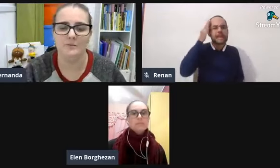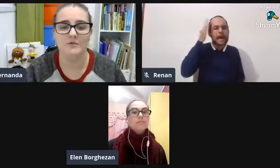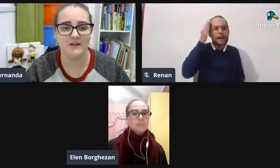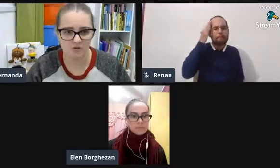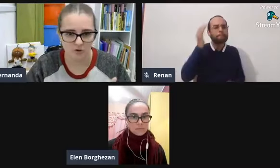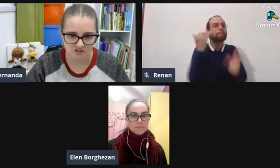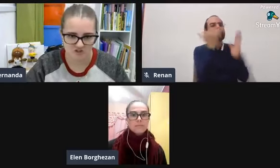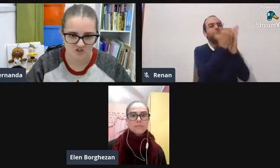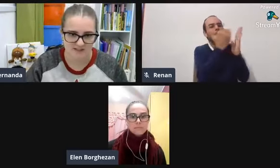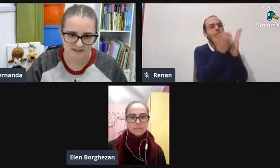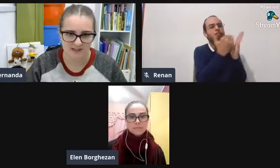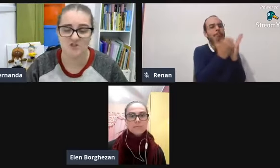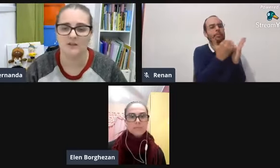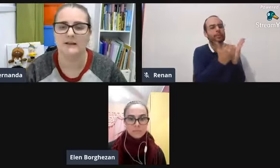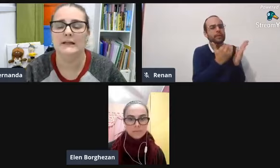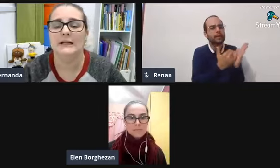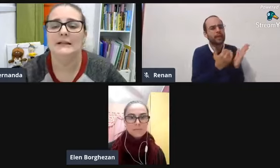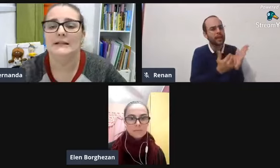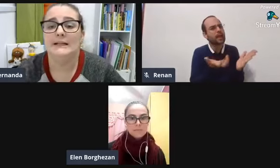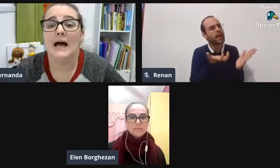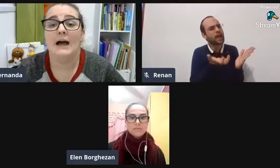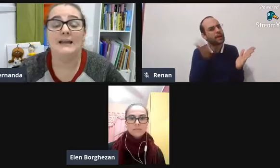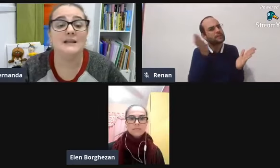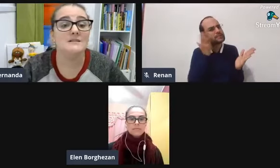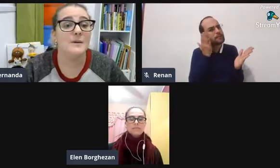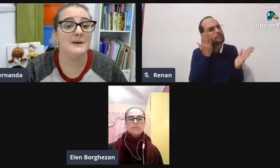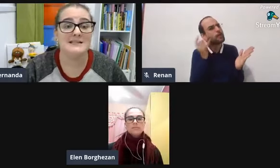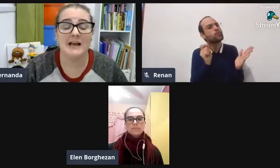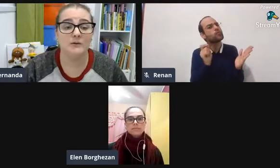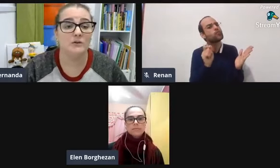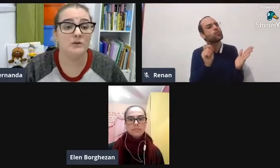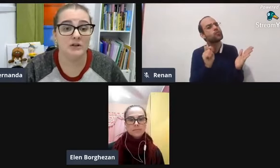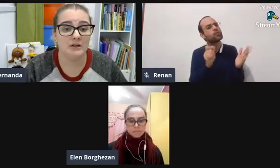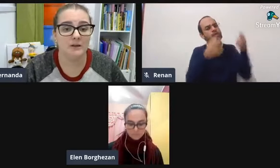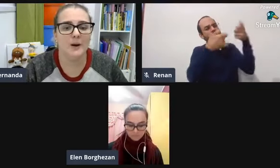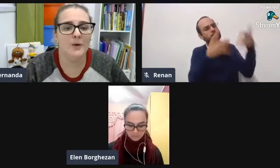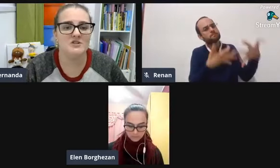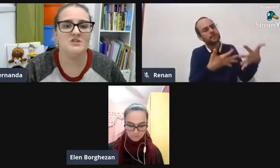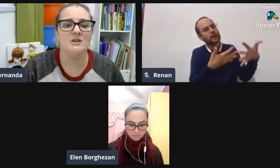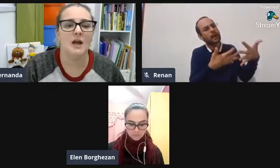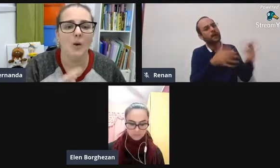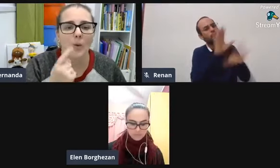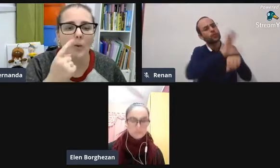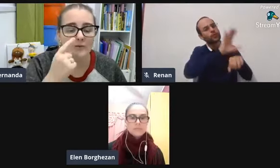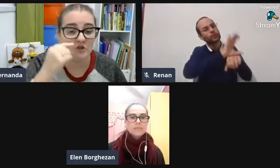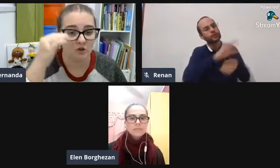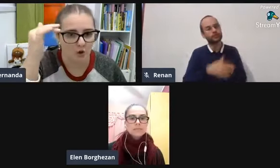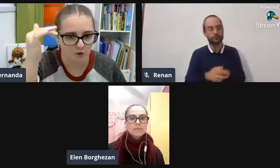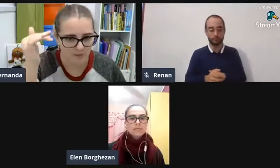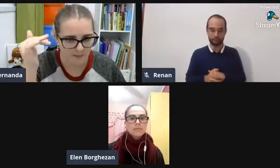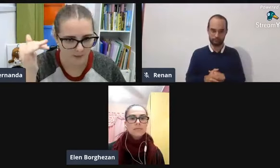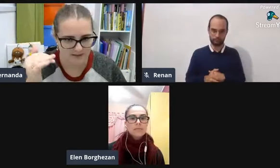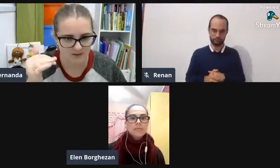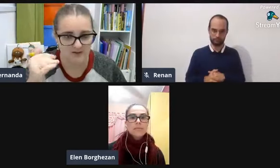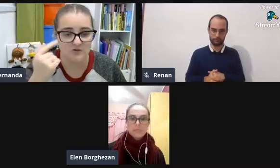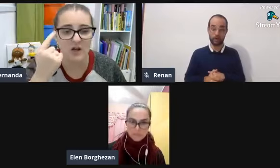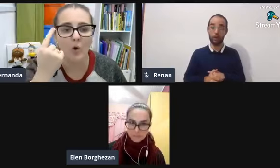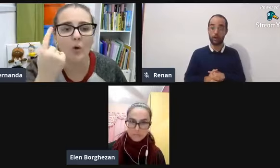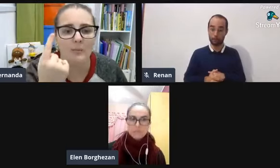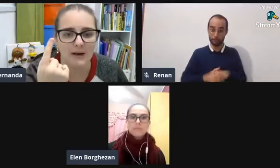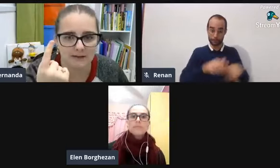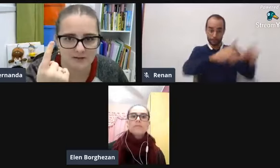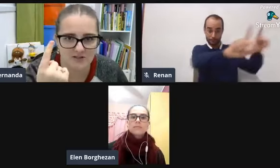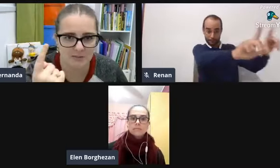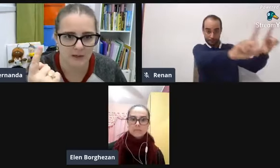né? Me faço toda de desentendida. Aí eles me passaram um cronograma onde tinha, de toda uma pós-graduação,